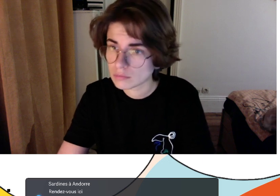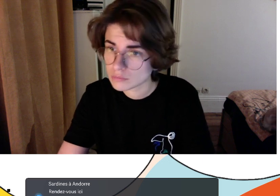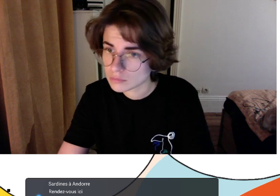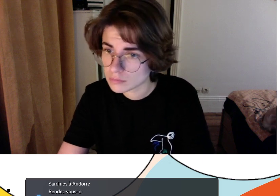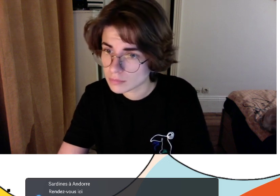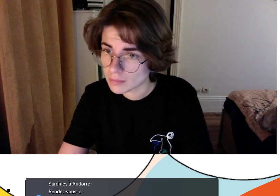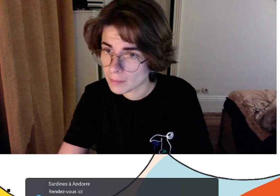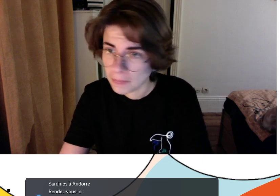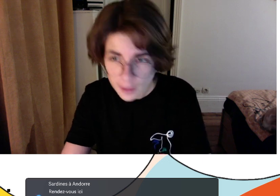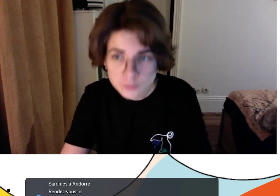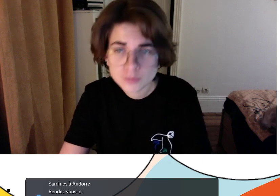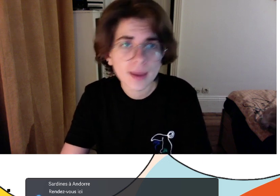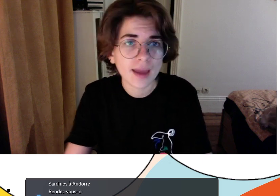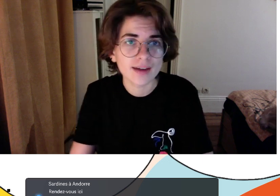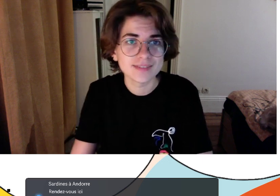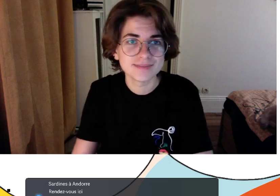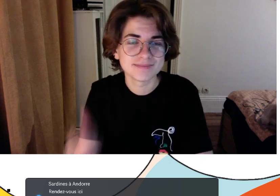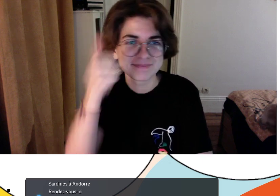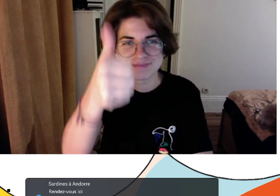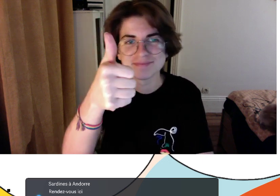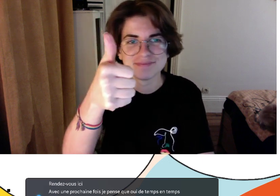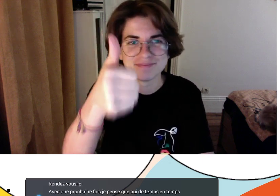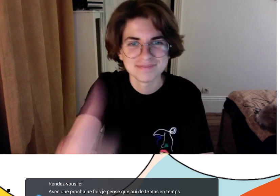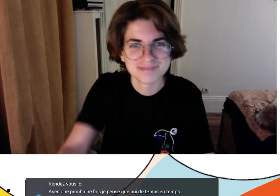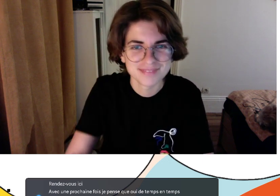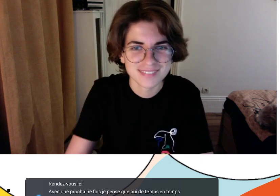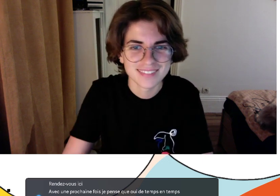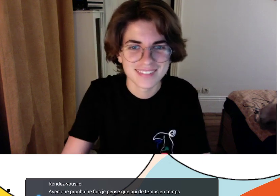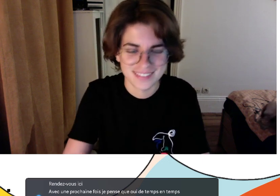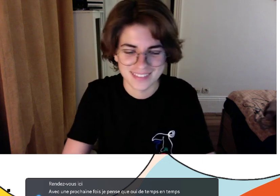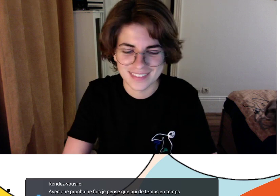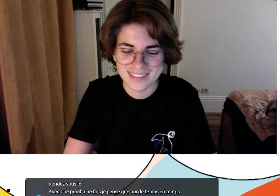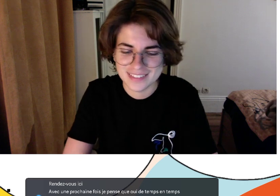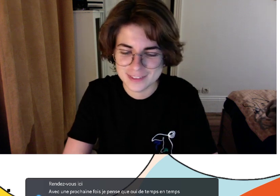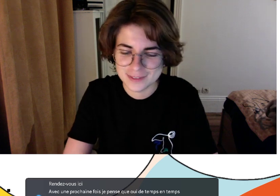Voilà, super.